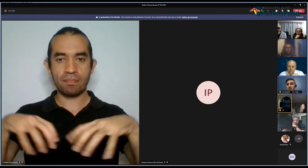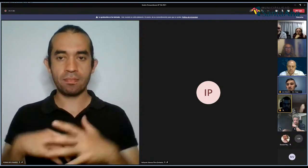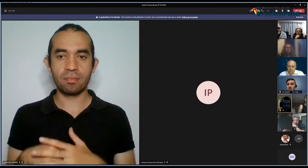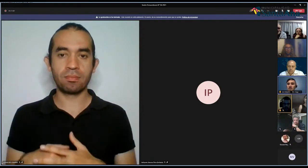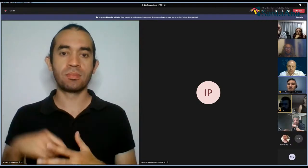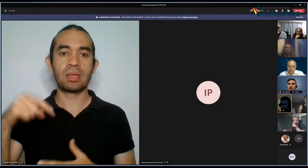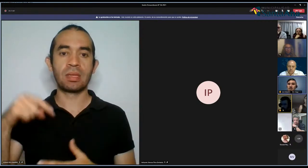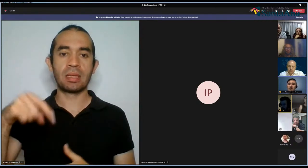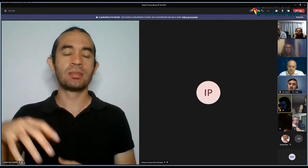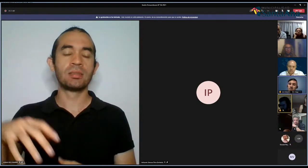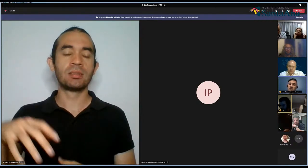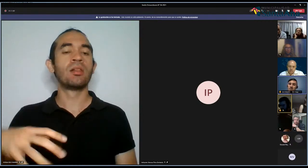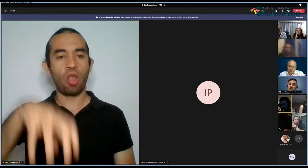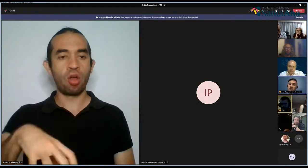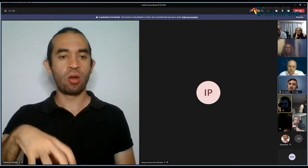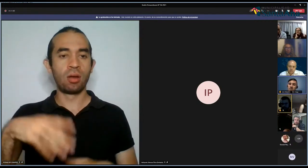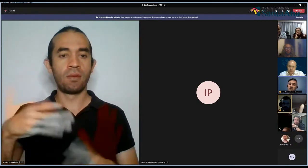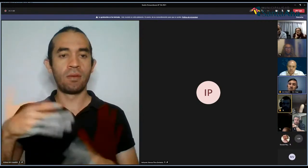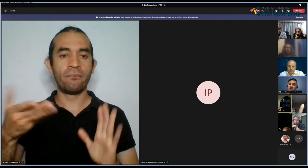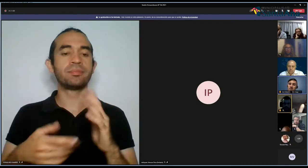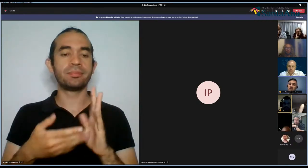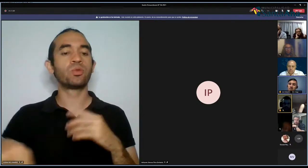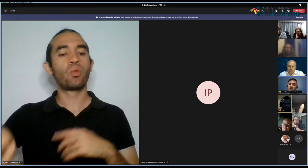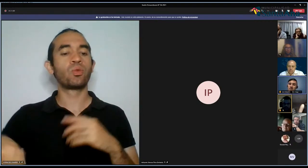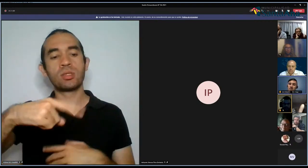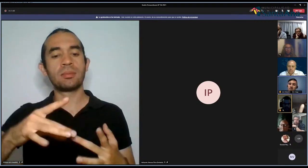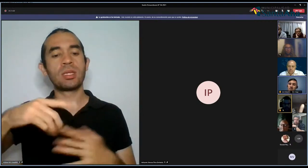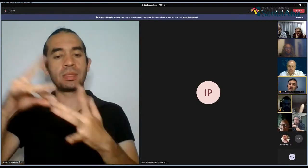y que nos estaban afectando ya ustedes principalmente